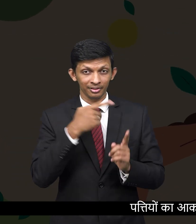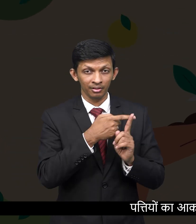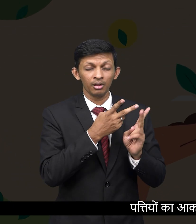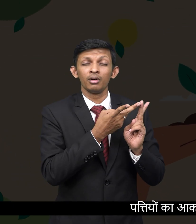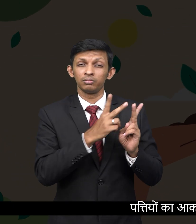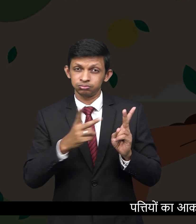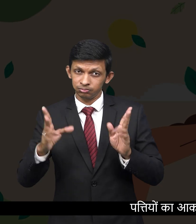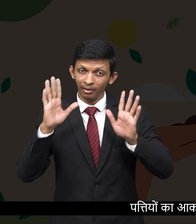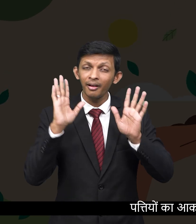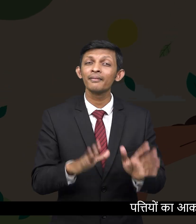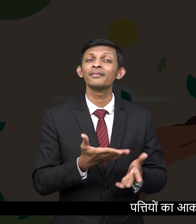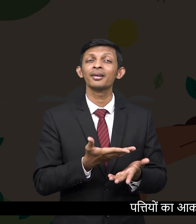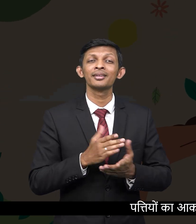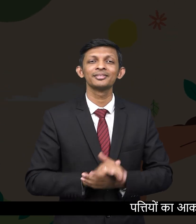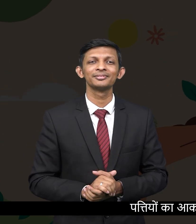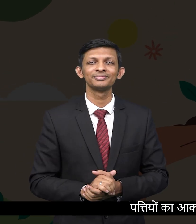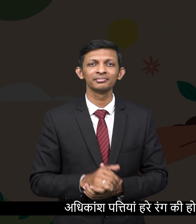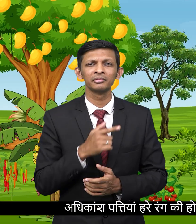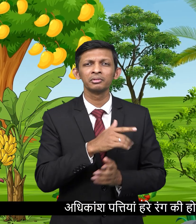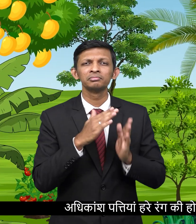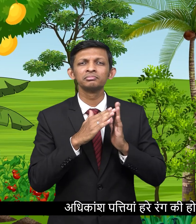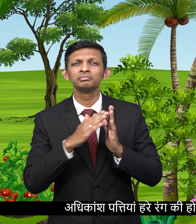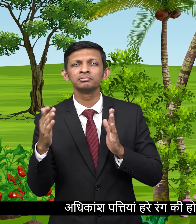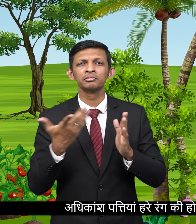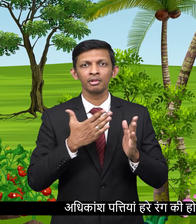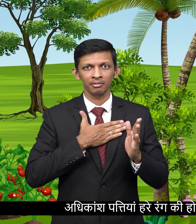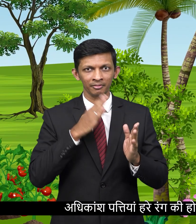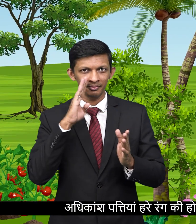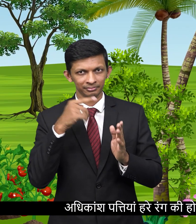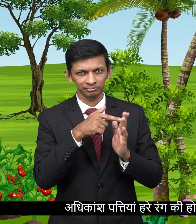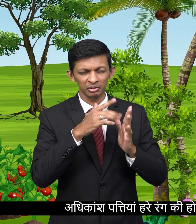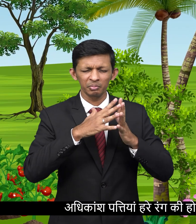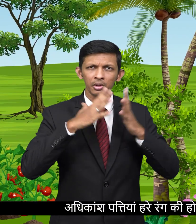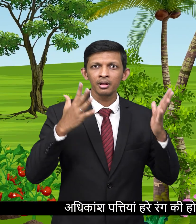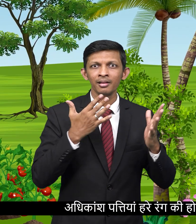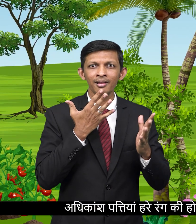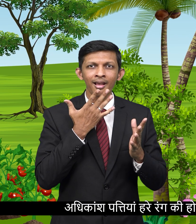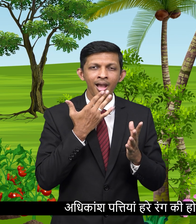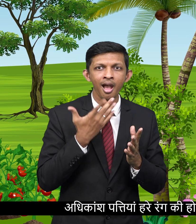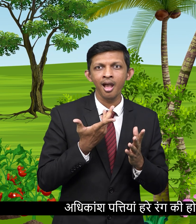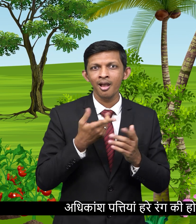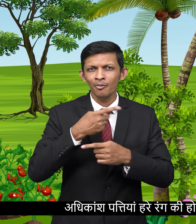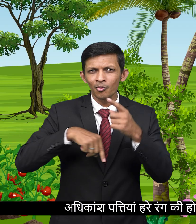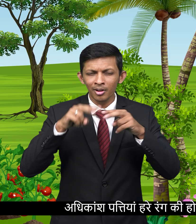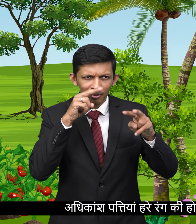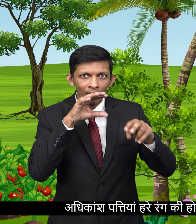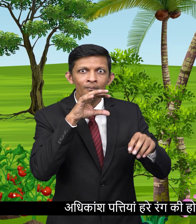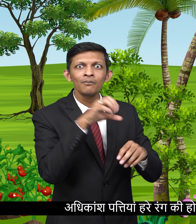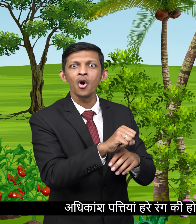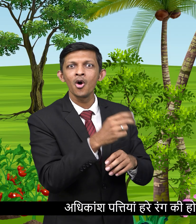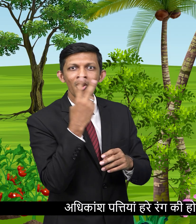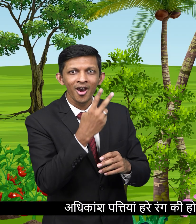पत्तियों का आकार भी अलग होता है। अधिकांश पत्तियां हरे रंग की होती है। हमें रंगीन पत्तियां भी मिलती